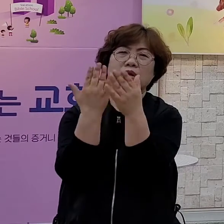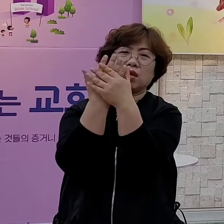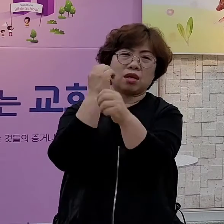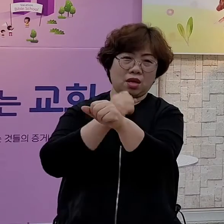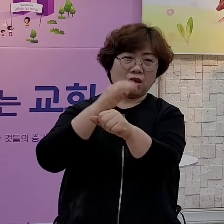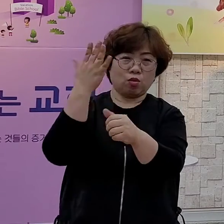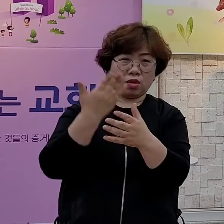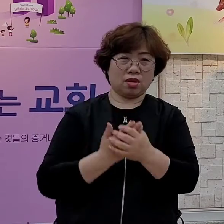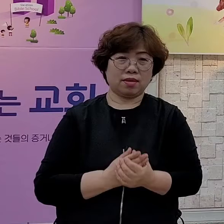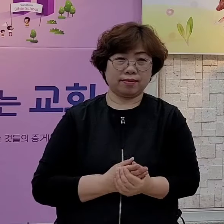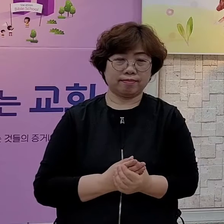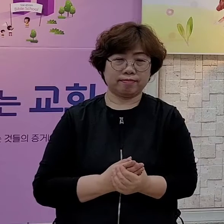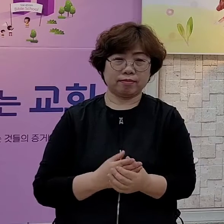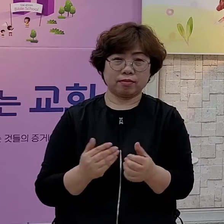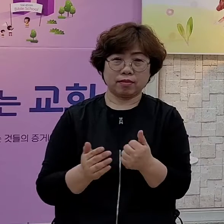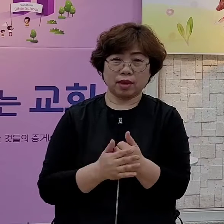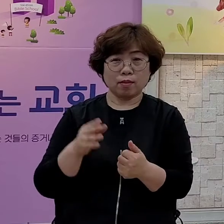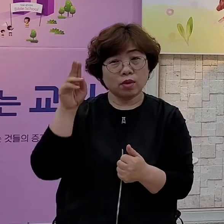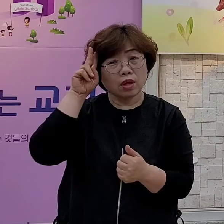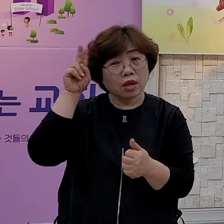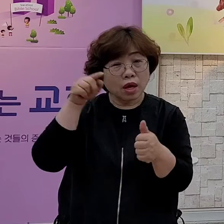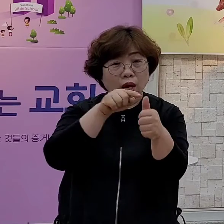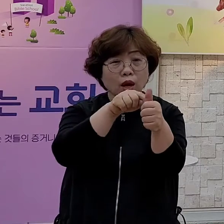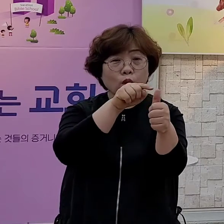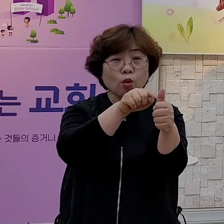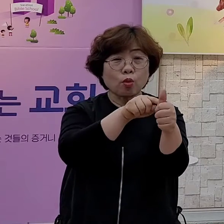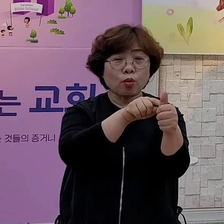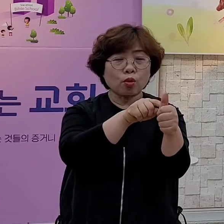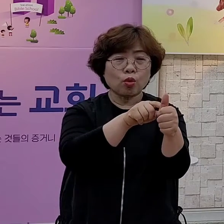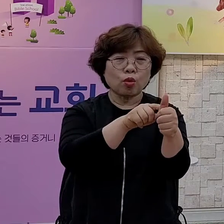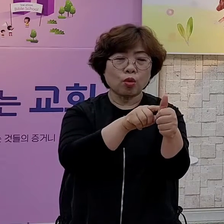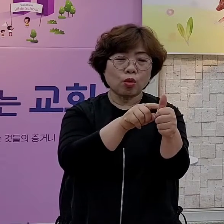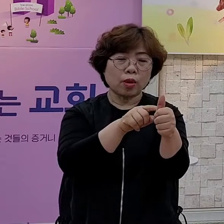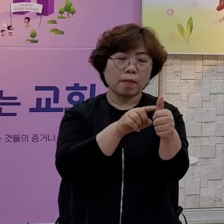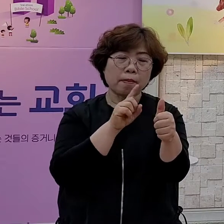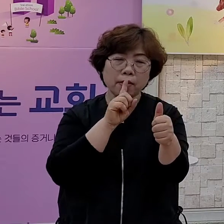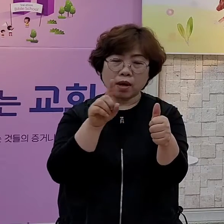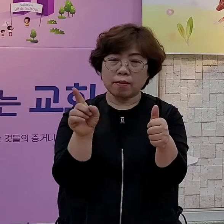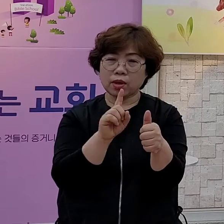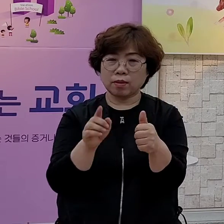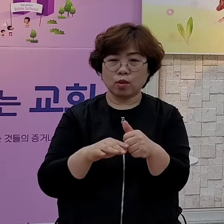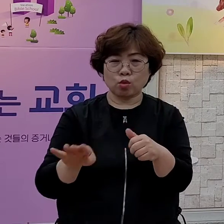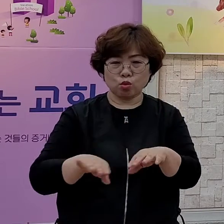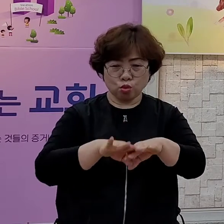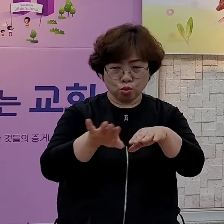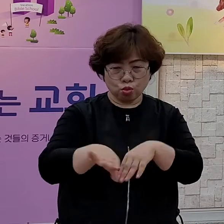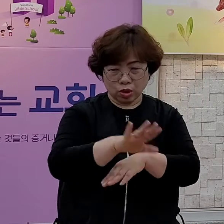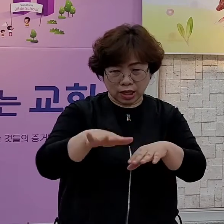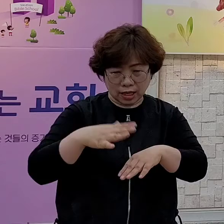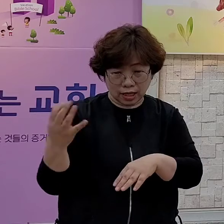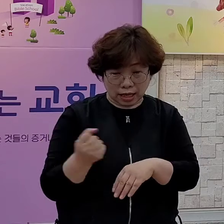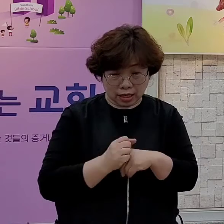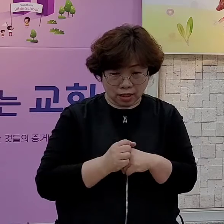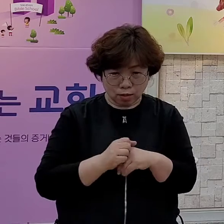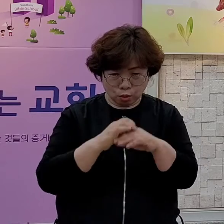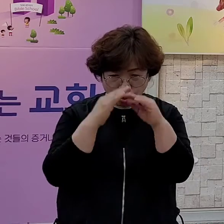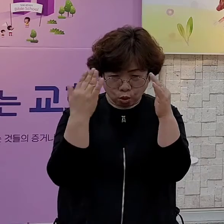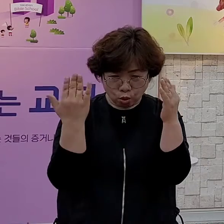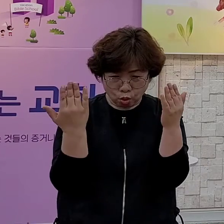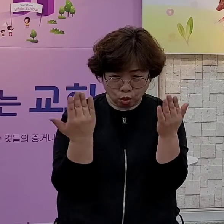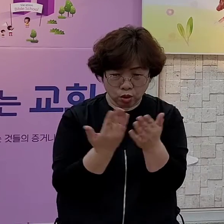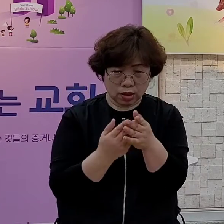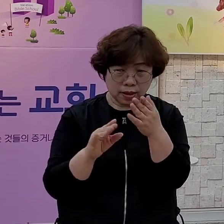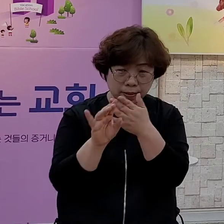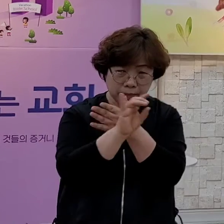그래서 이 야고보는 우리가 가지고 있는 이 모든 핑계 의식, 이것이 바로 우리